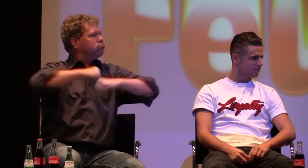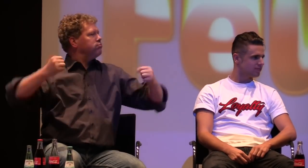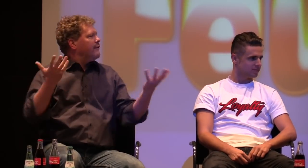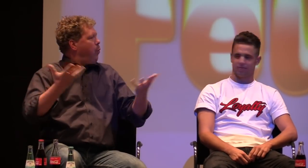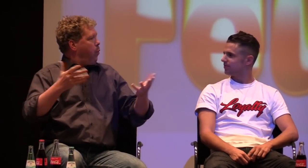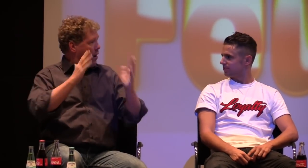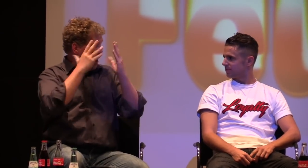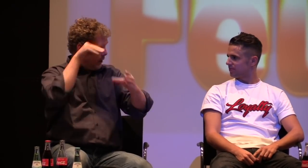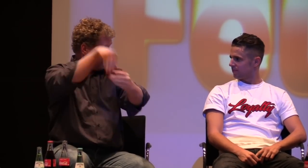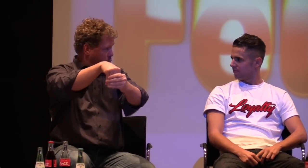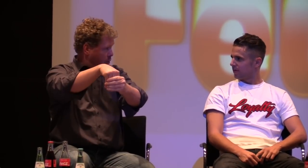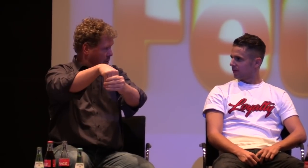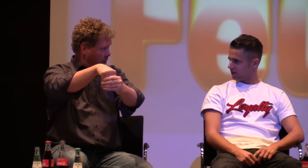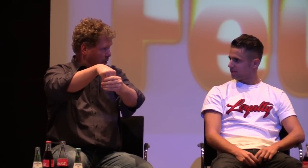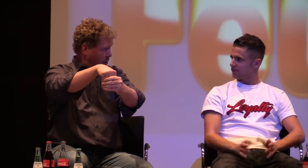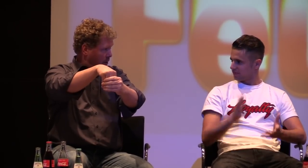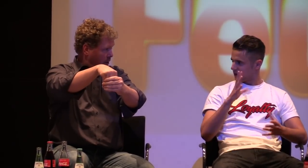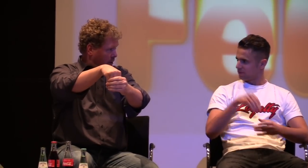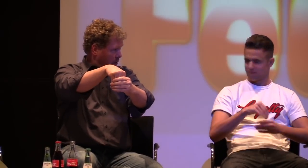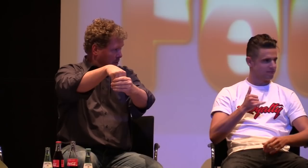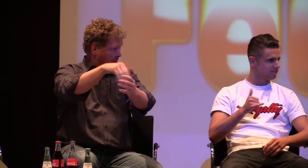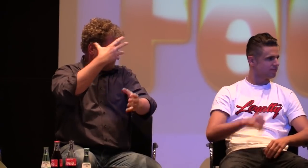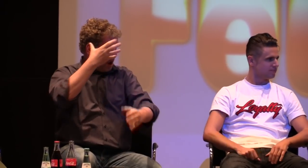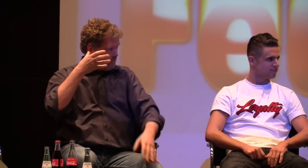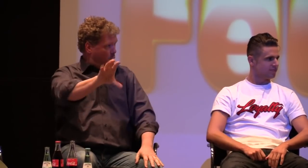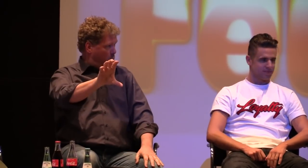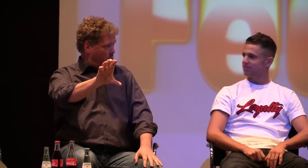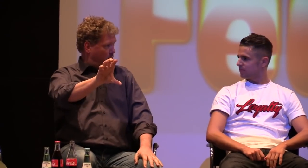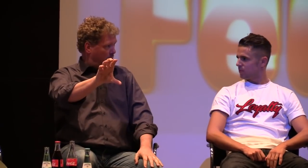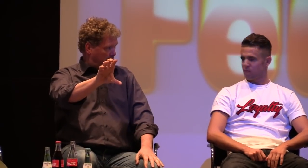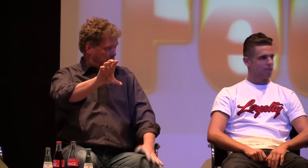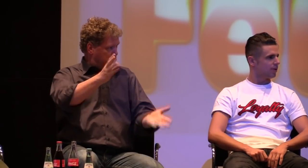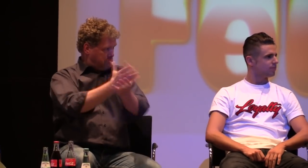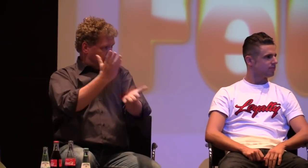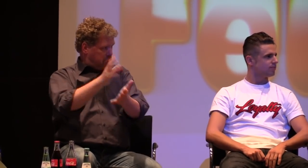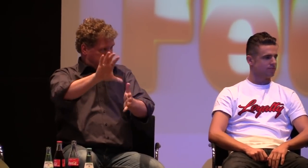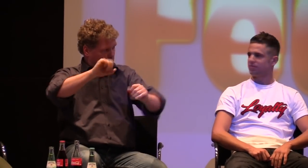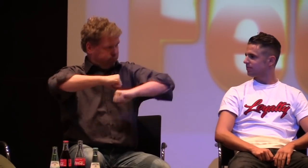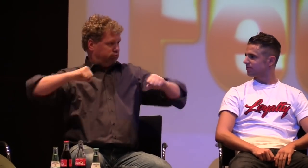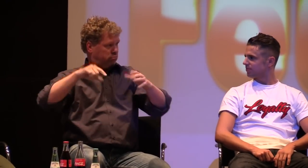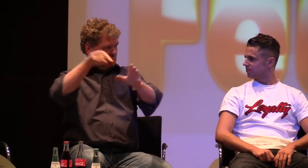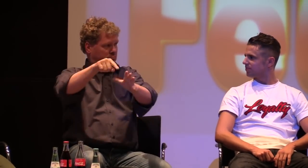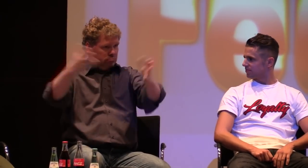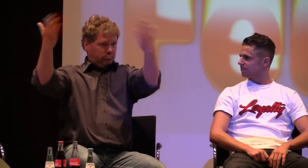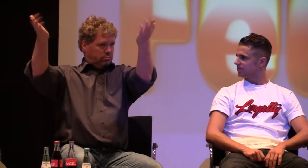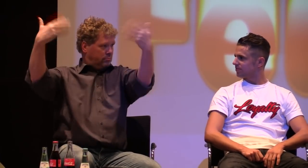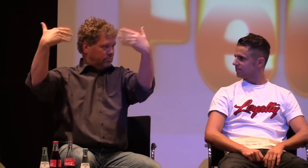für Revolution. Aber ist das eine Facebook-Seite oder was ist das? Ja, er hat da auf Facebook